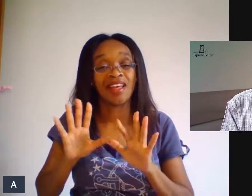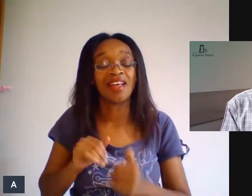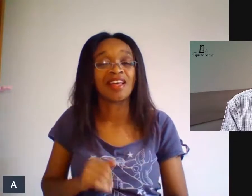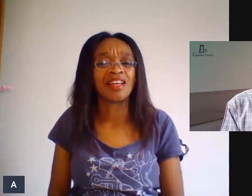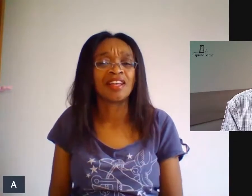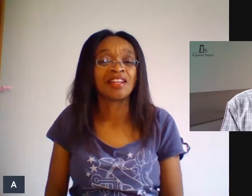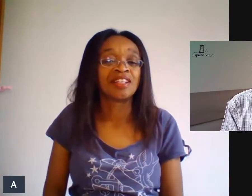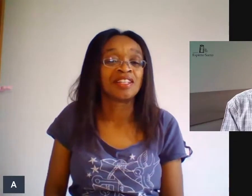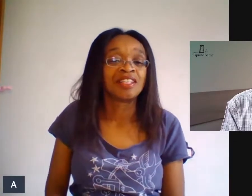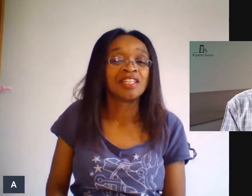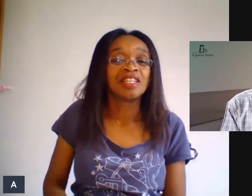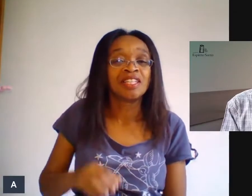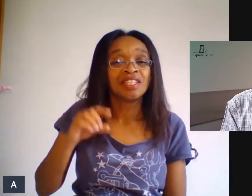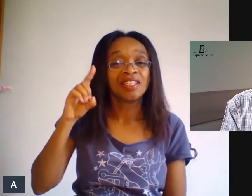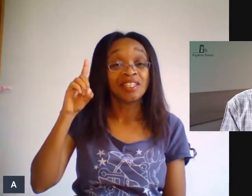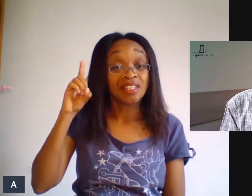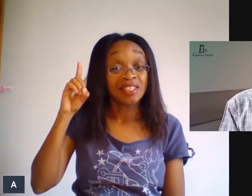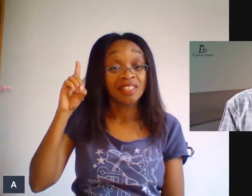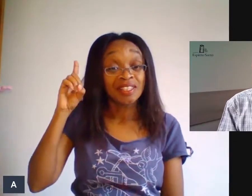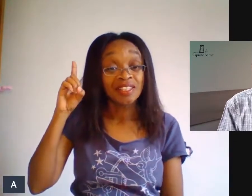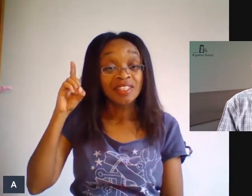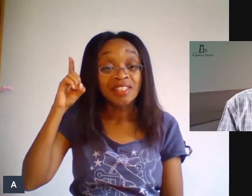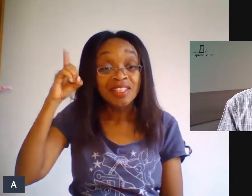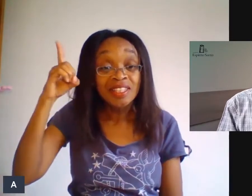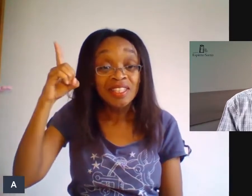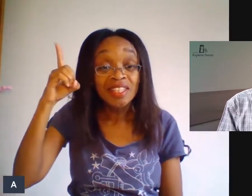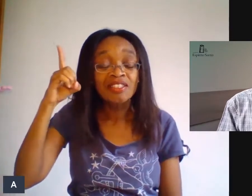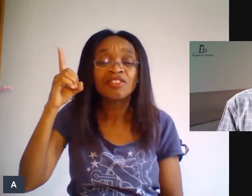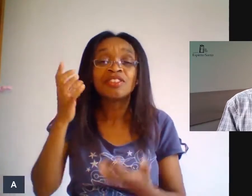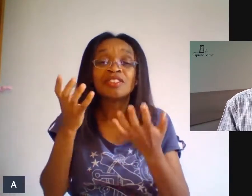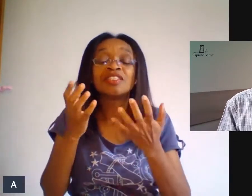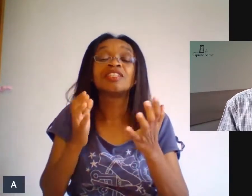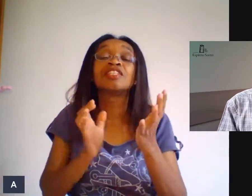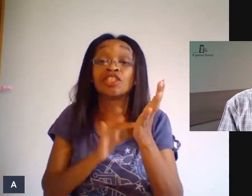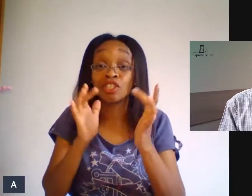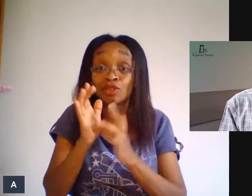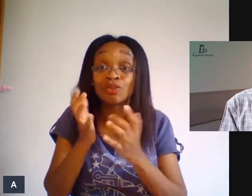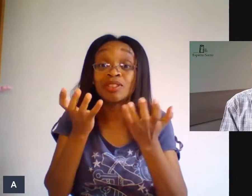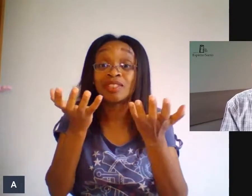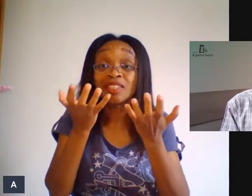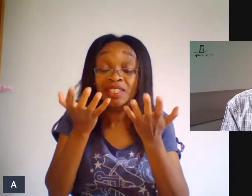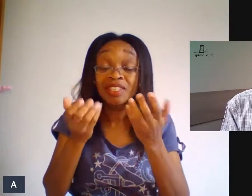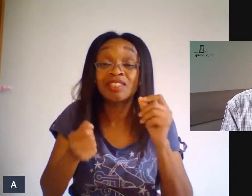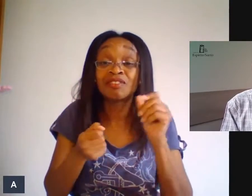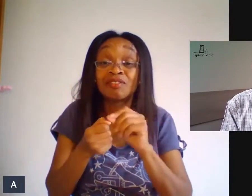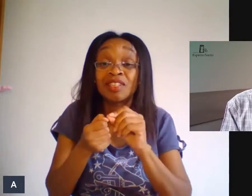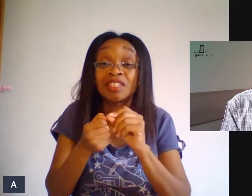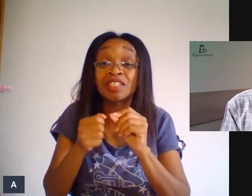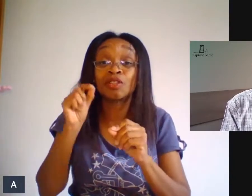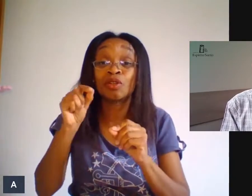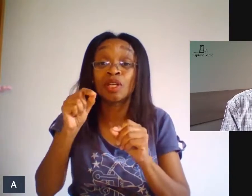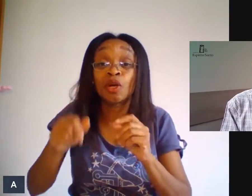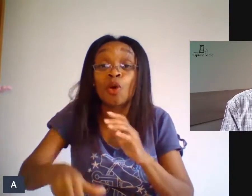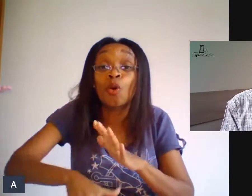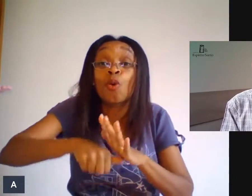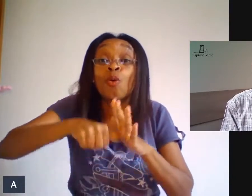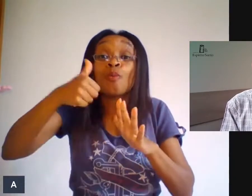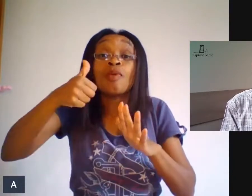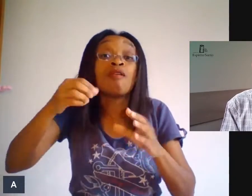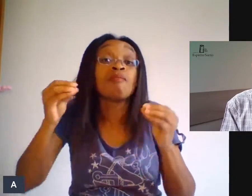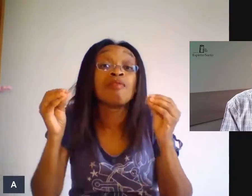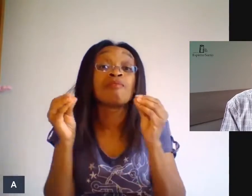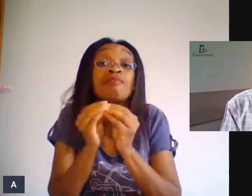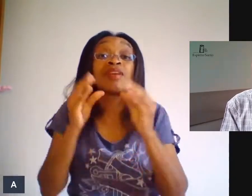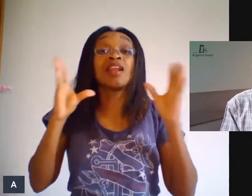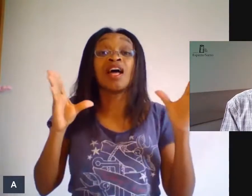que Deus quis realizar o seu primeiro milagre num casamento? Porque para Deus, todas